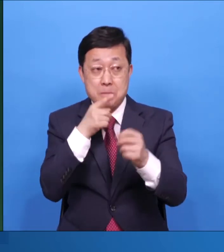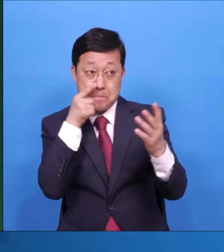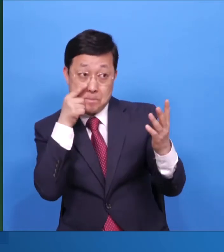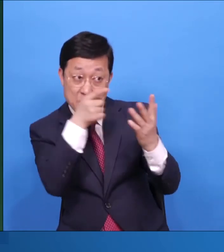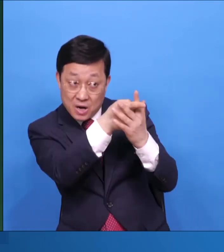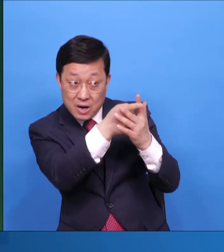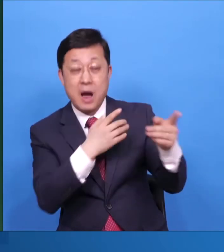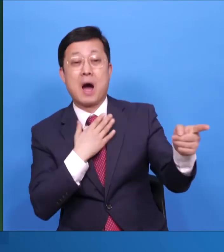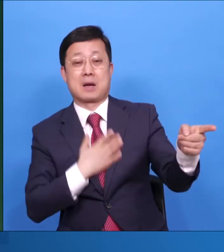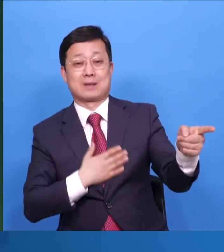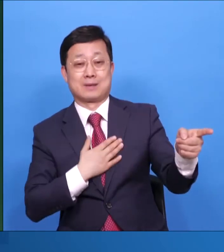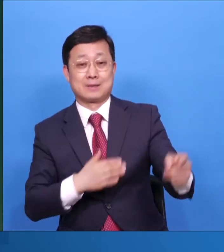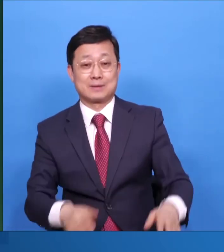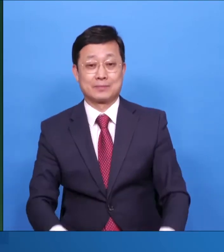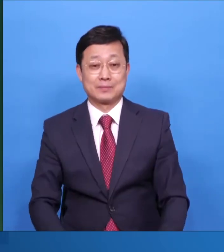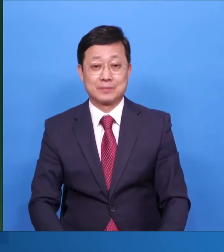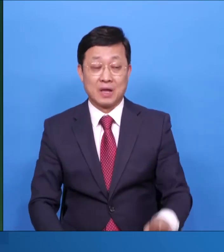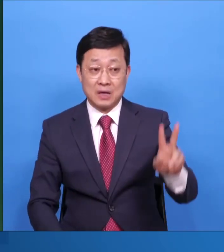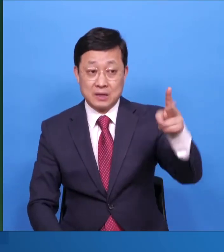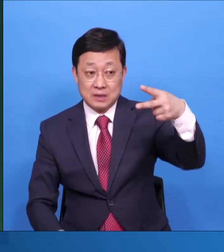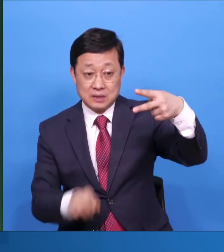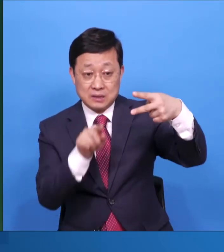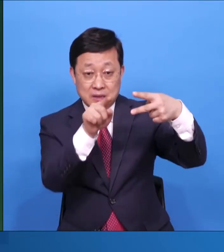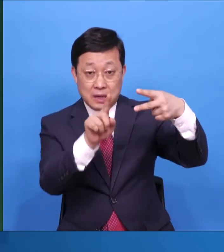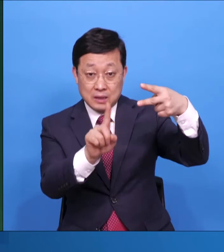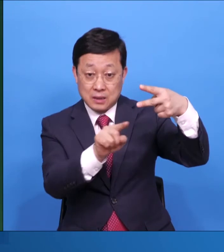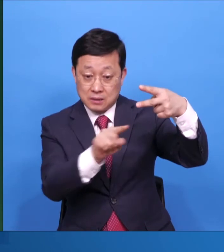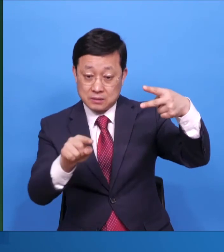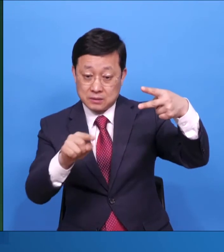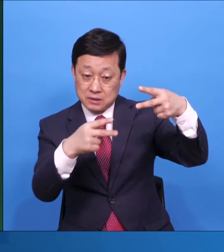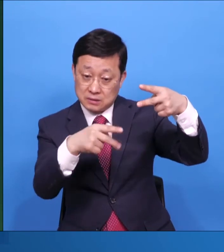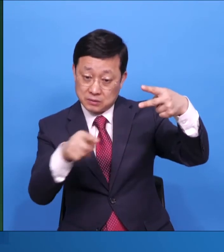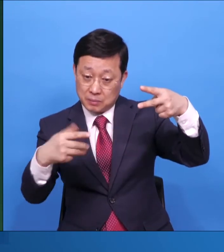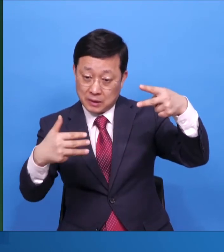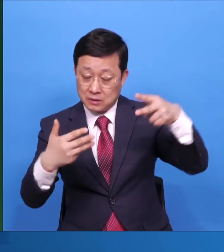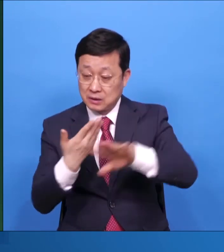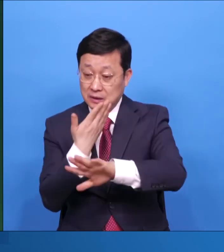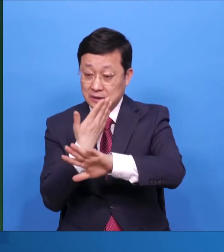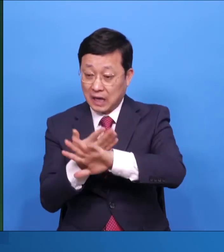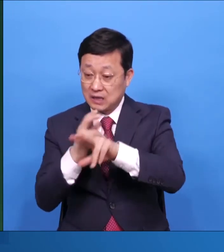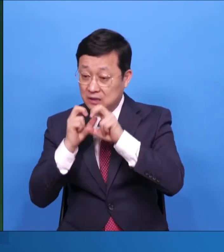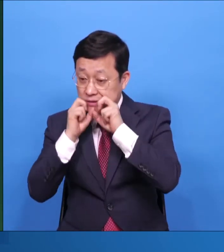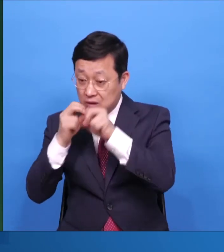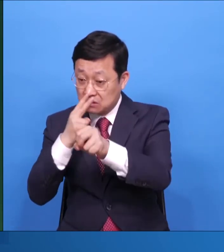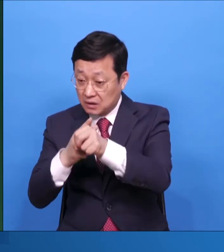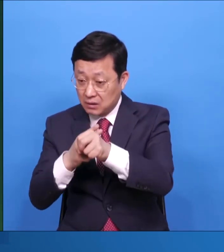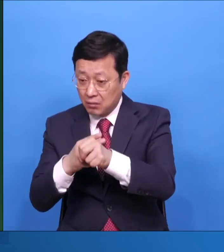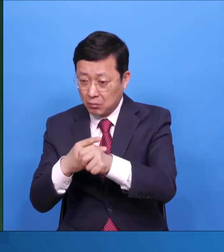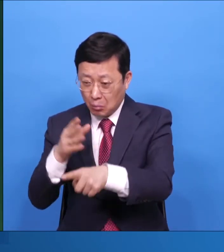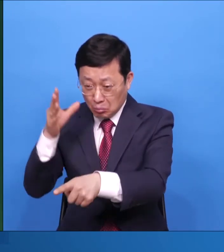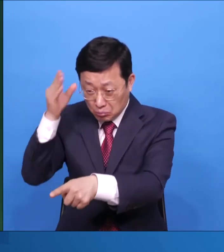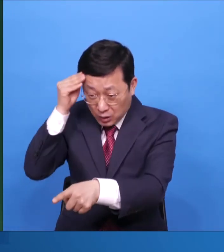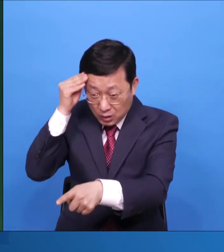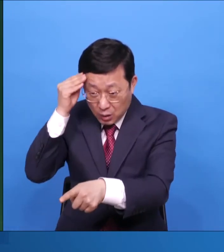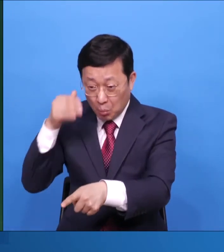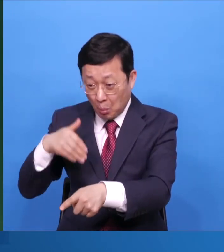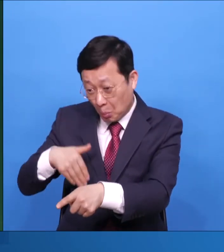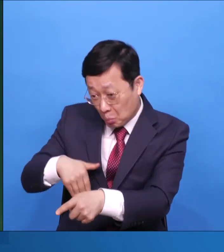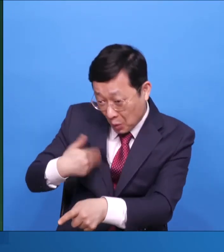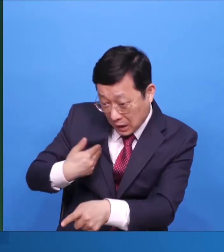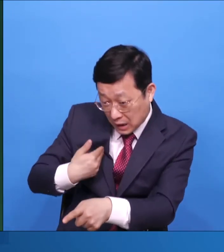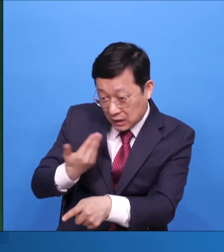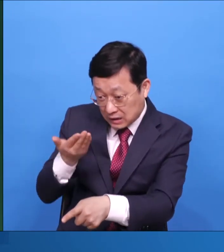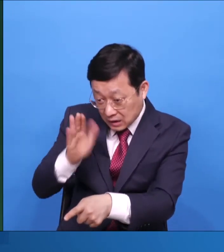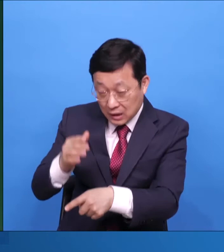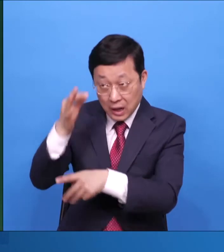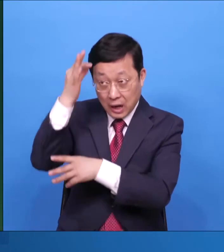보면은 다른 생도들은 거의 이 부분에 대해서 무지인 겁니다. Por eso en Segunda de Reyes 2:2-8 vemos